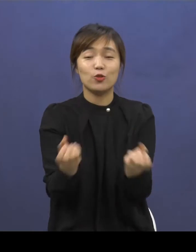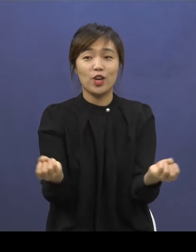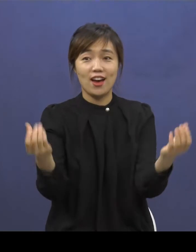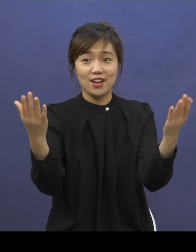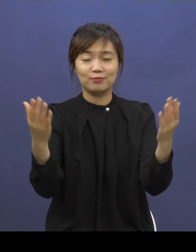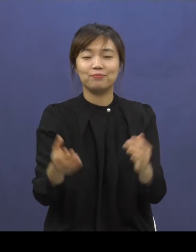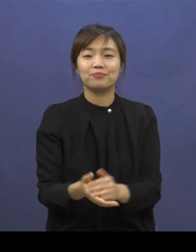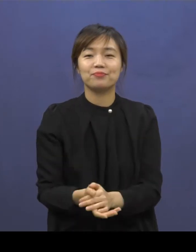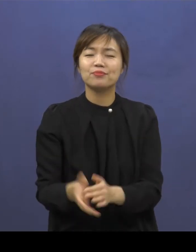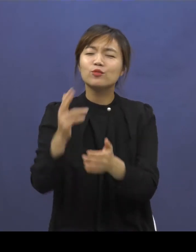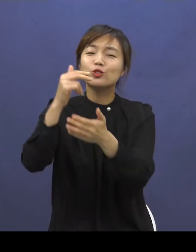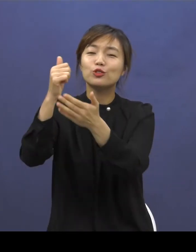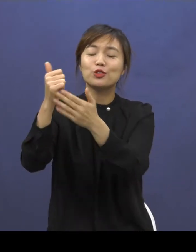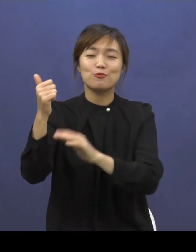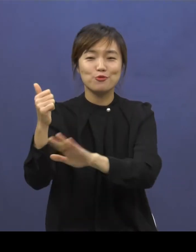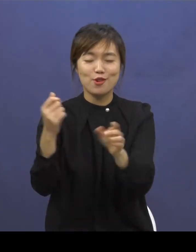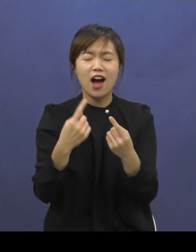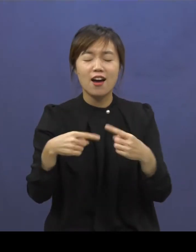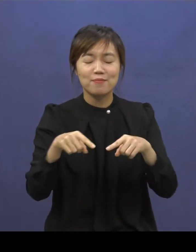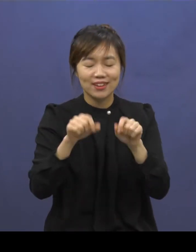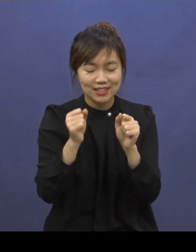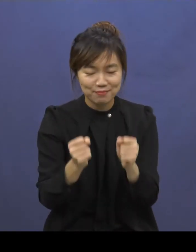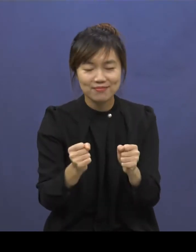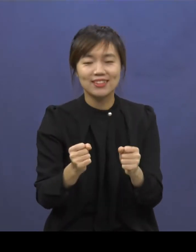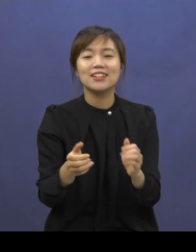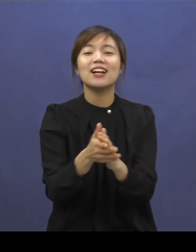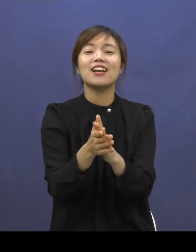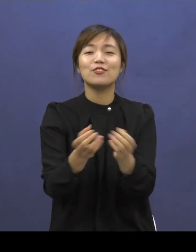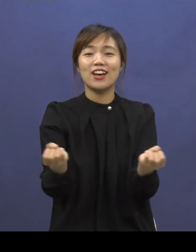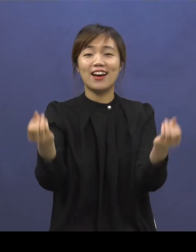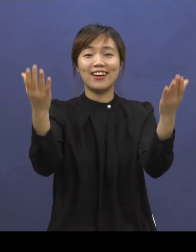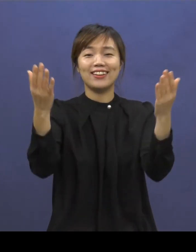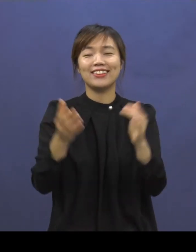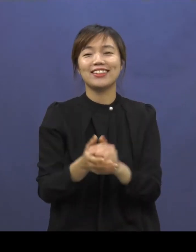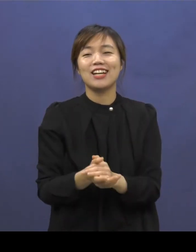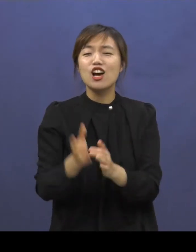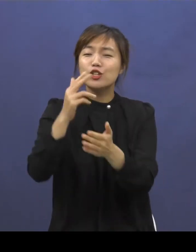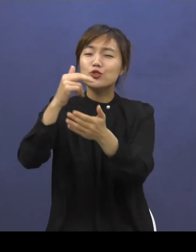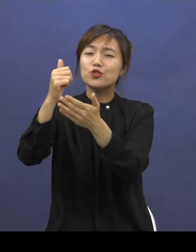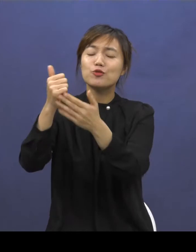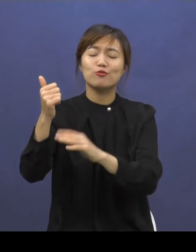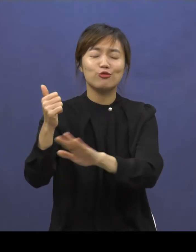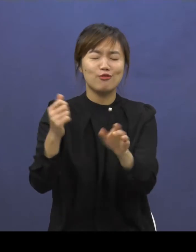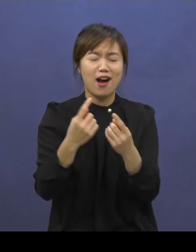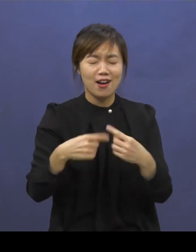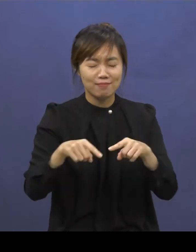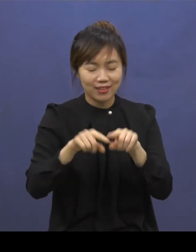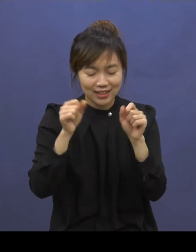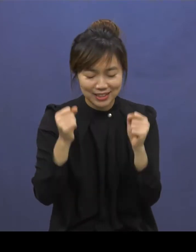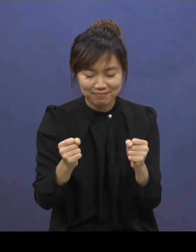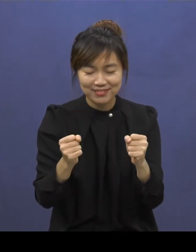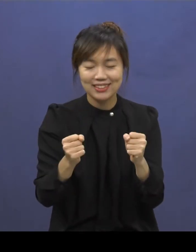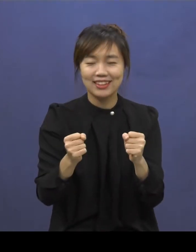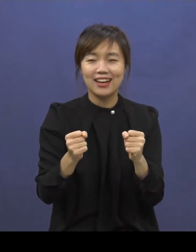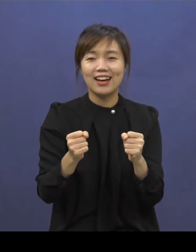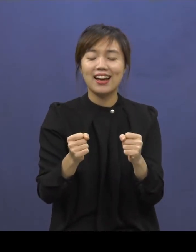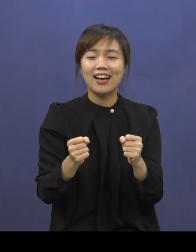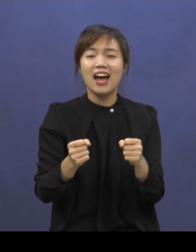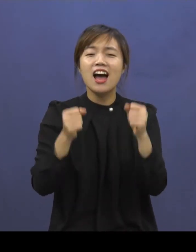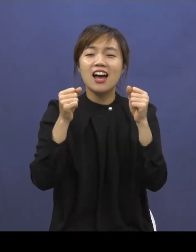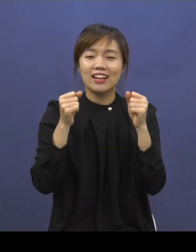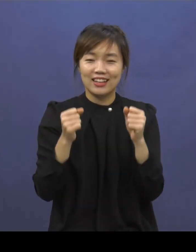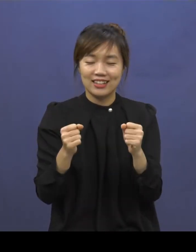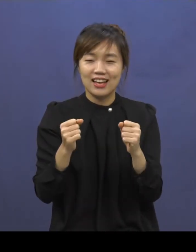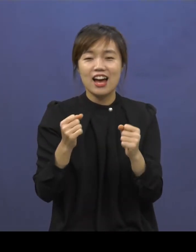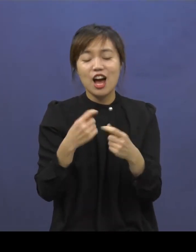할렐루야. 주님 우리와 함께 하십니다. 할렐루야. 주님 우리와 함께 하십니다. 우리와 함께 하시는 주님이 우리의 영원한 반석